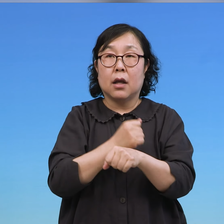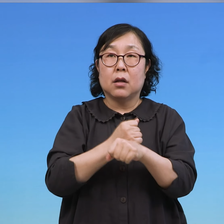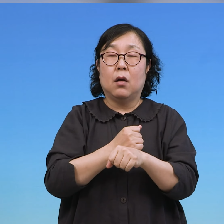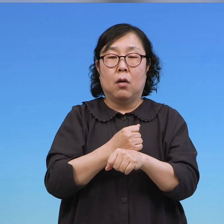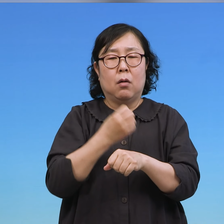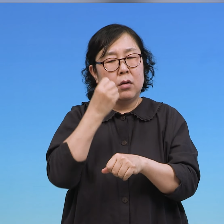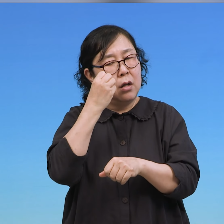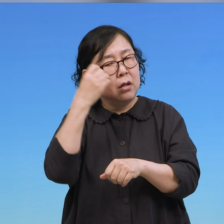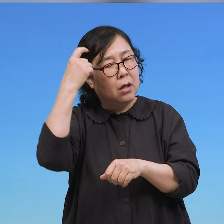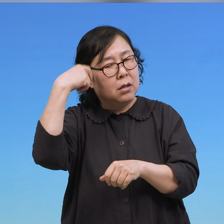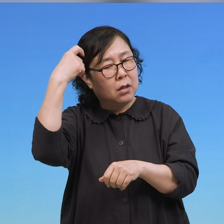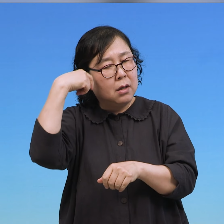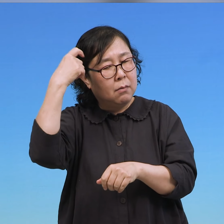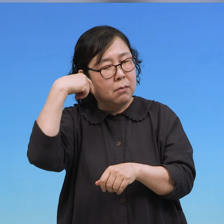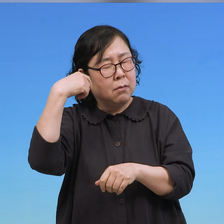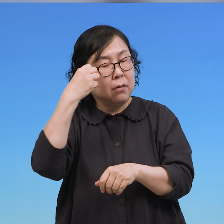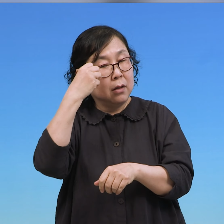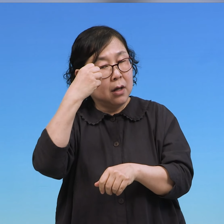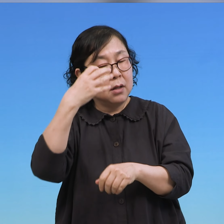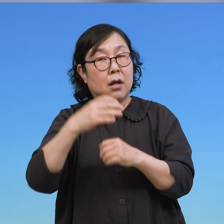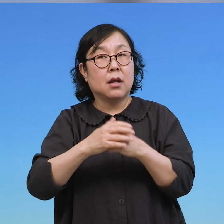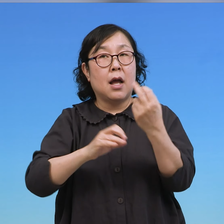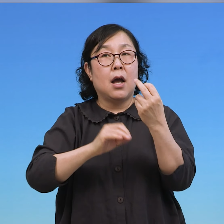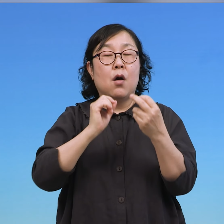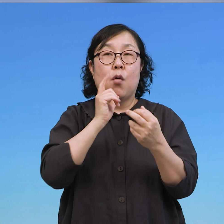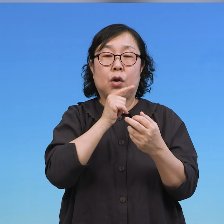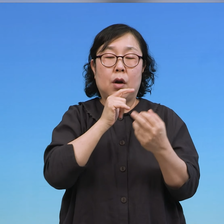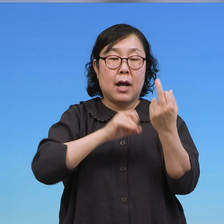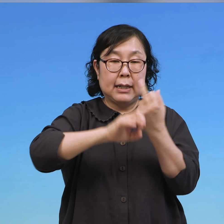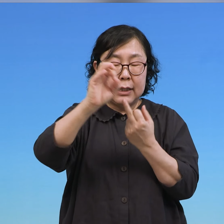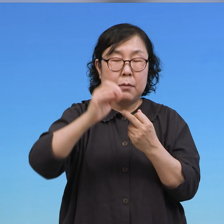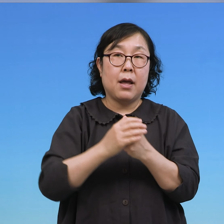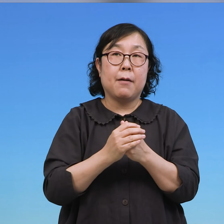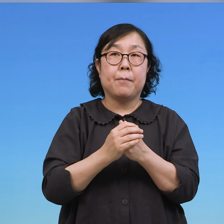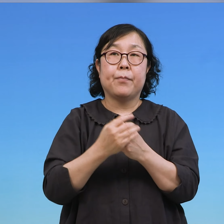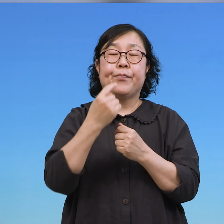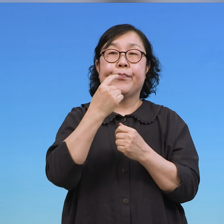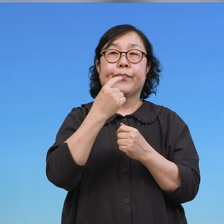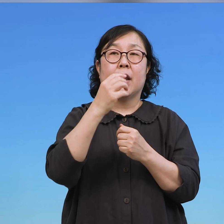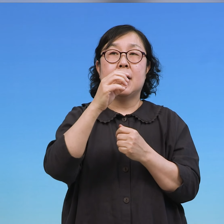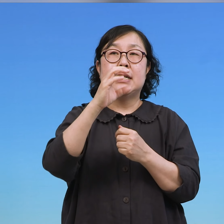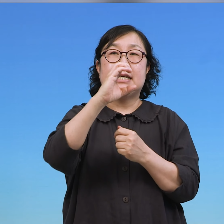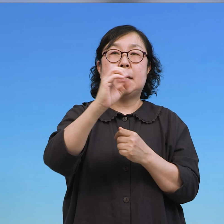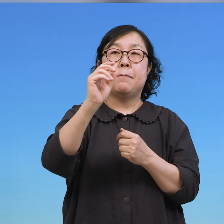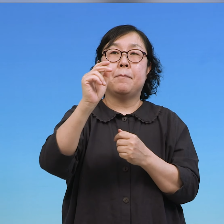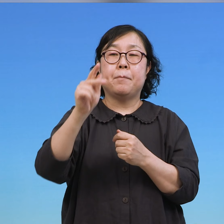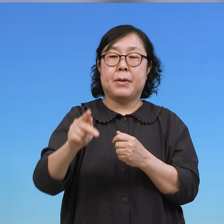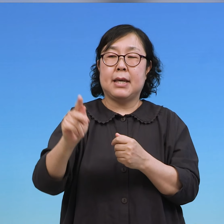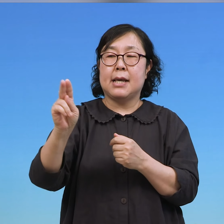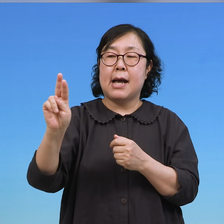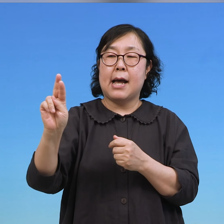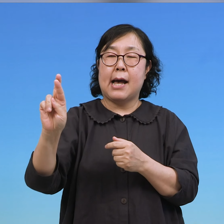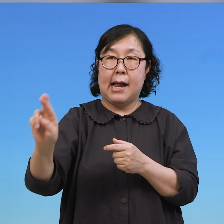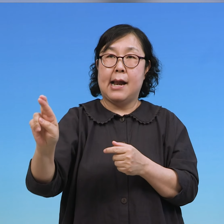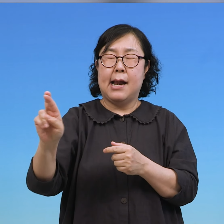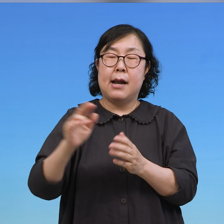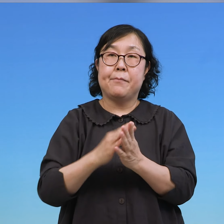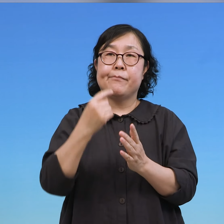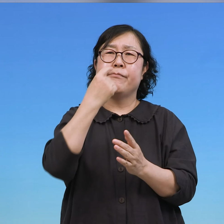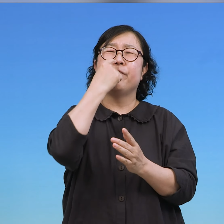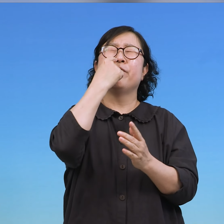그래서 이제 이게 느낌이 이상하다 그러더니 아침에 월요일날 가서 이제 그 검사를 받고 하더니 이거